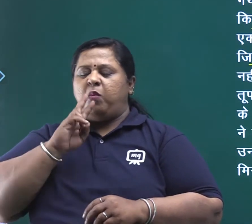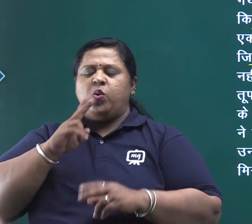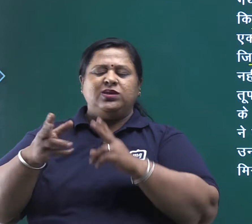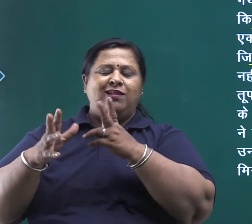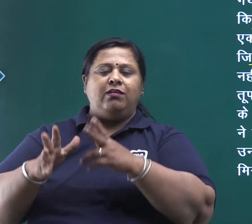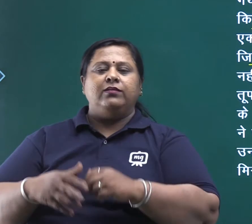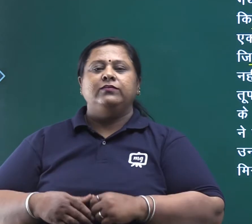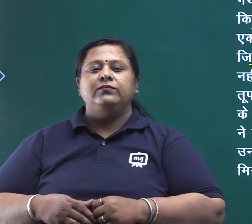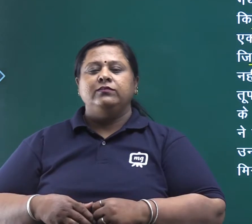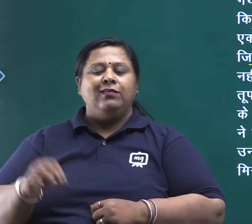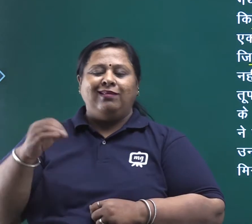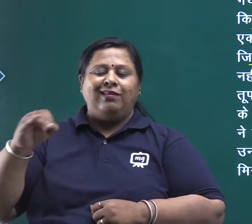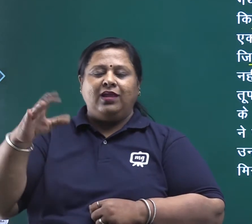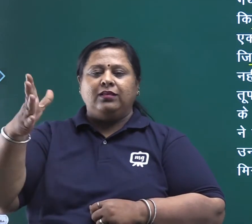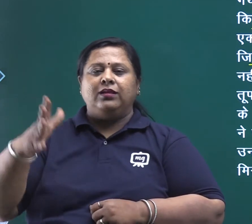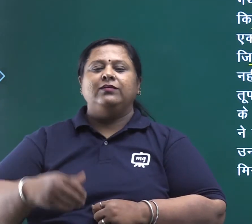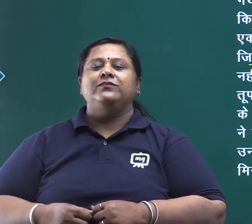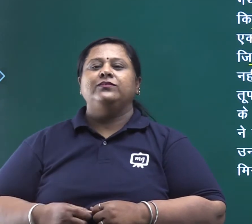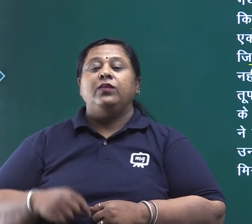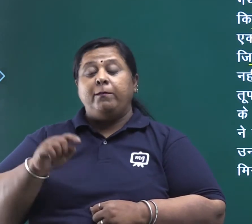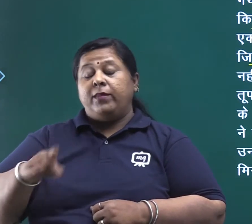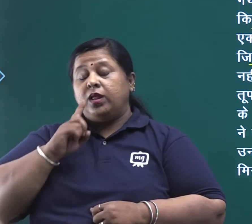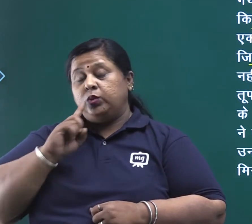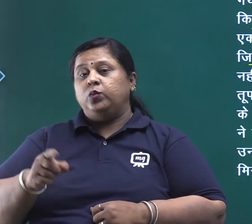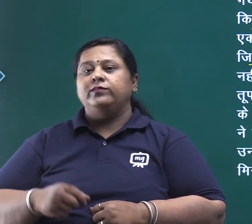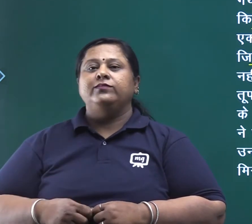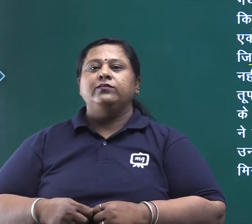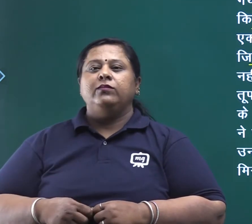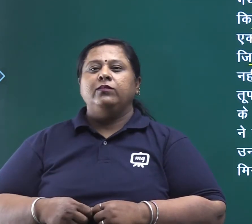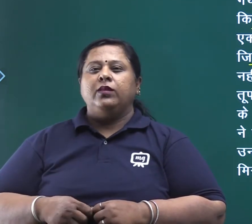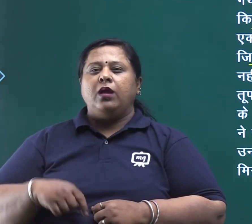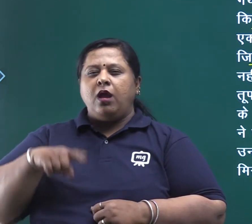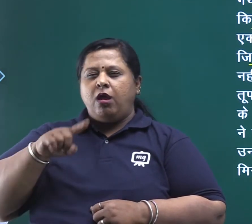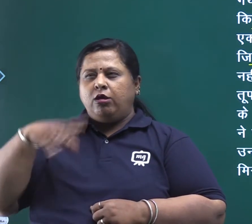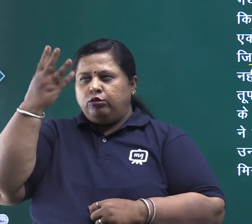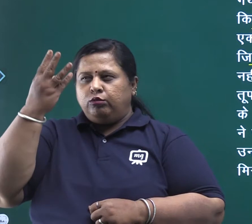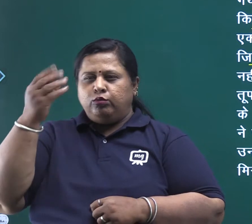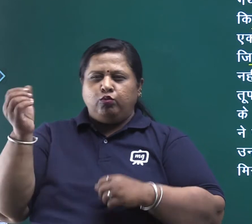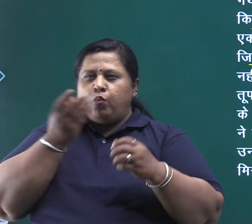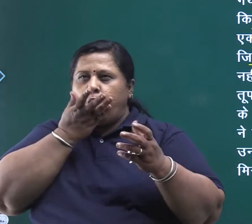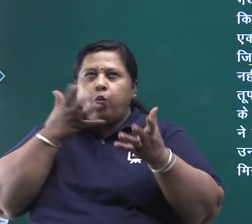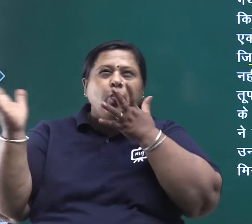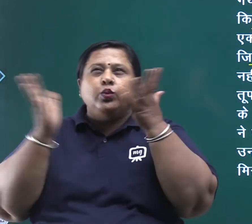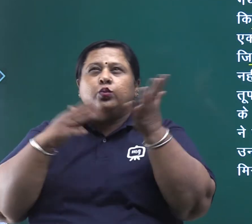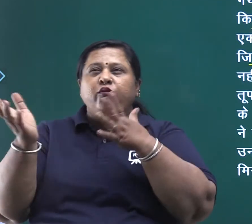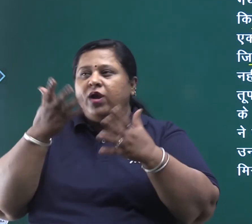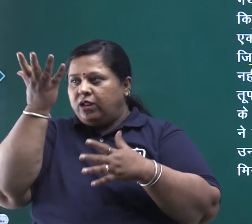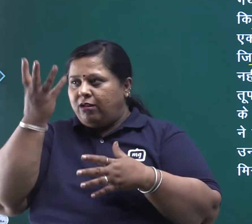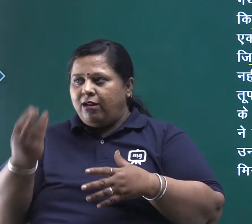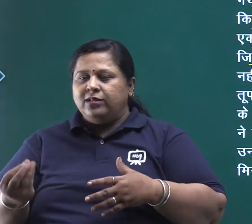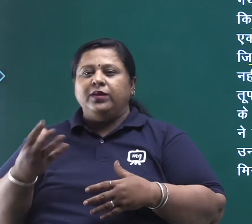बोलचाल नहीं थी, परंतु एक तूफानी रात में